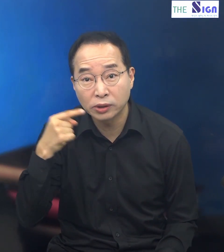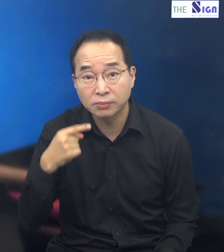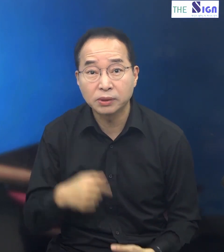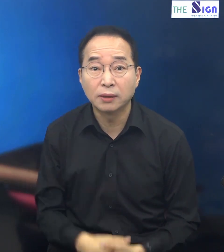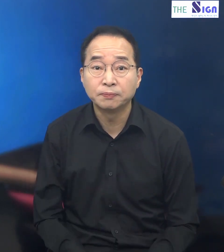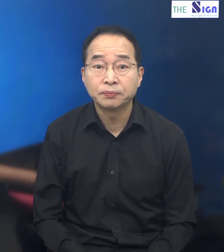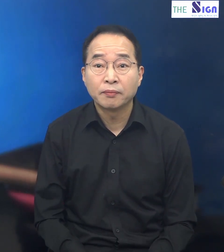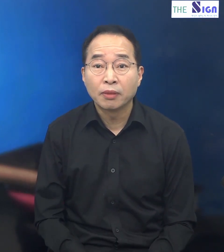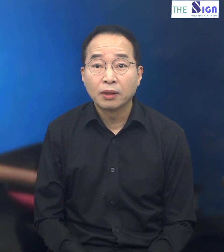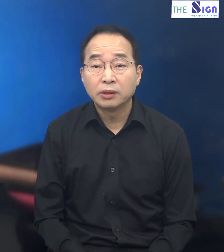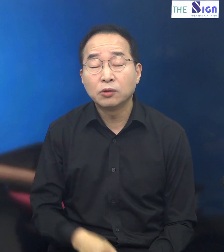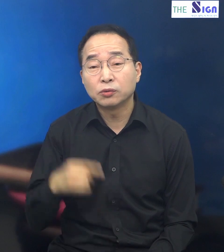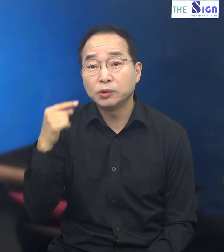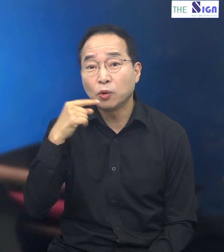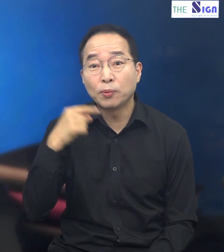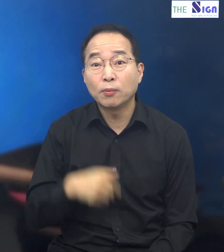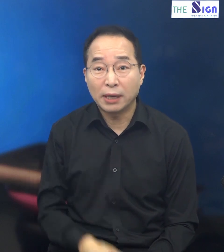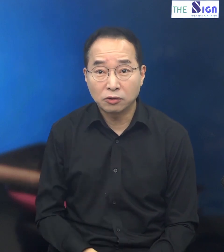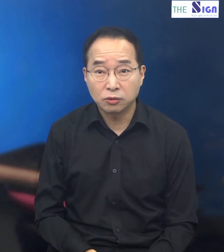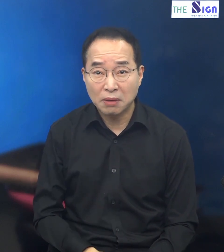씁니다. 근데 요즘은 이 표현 말고도 막